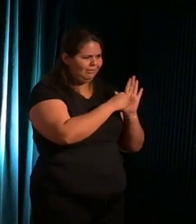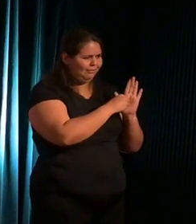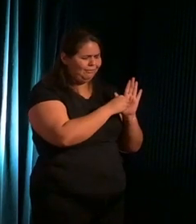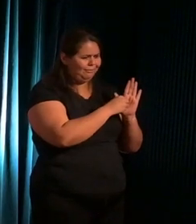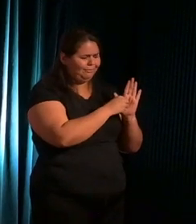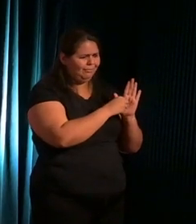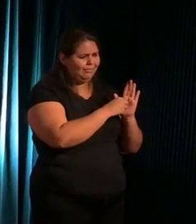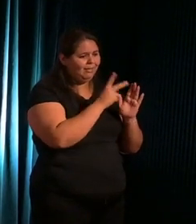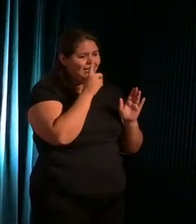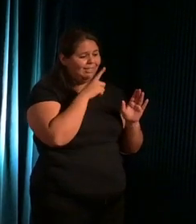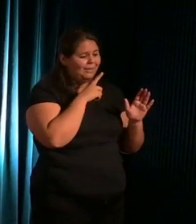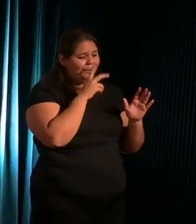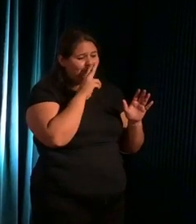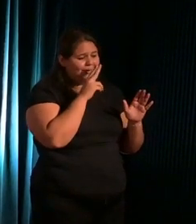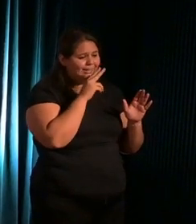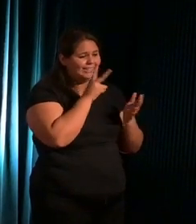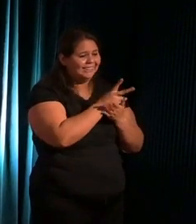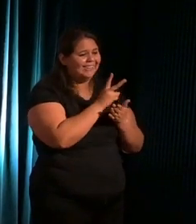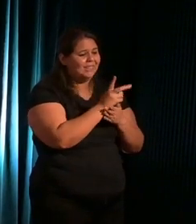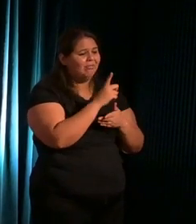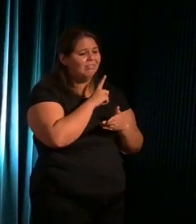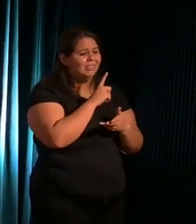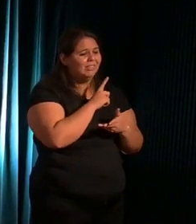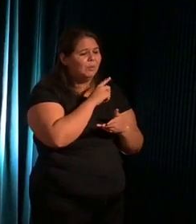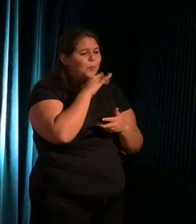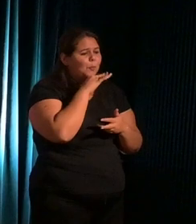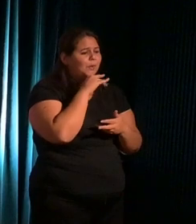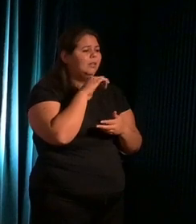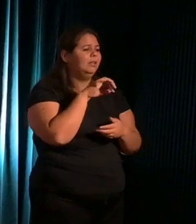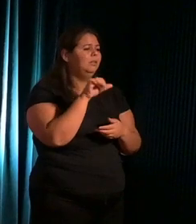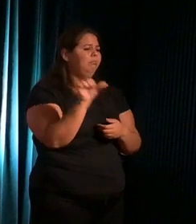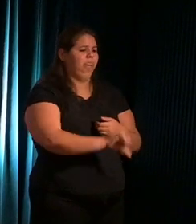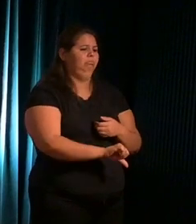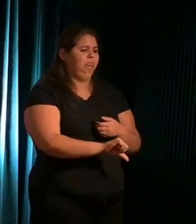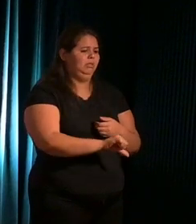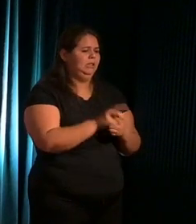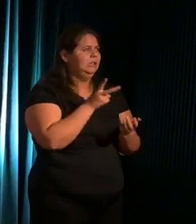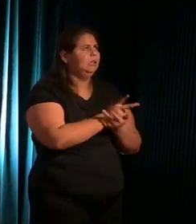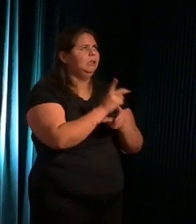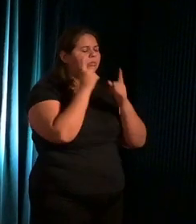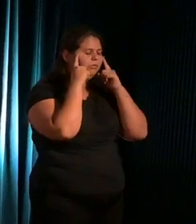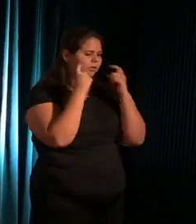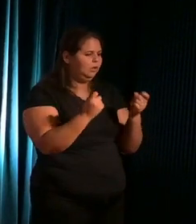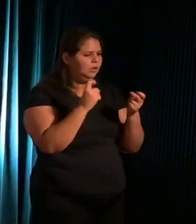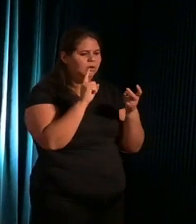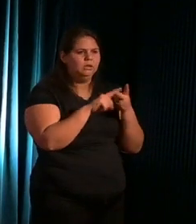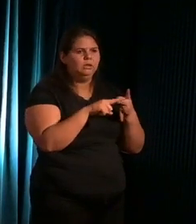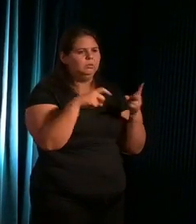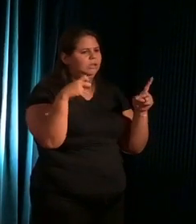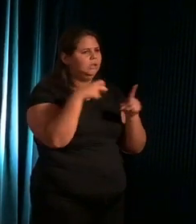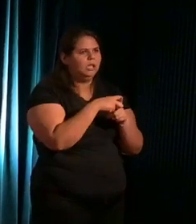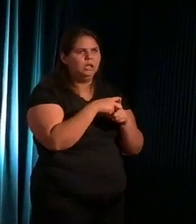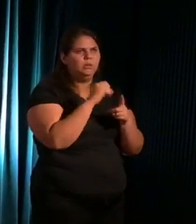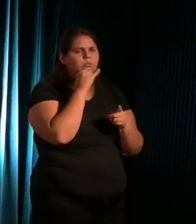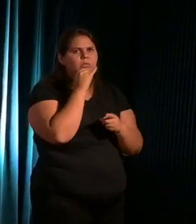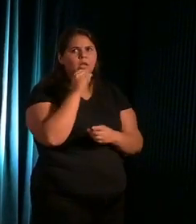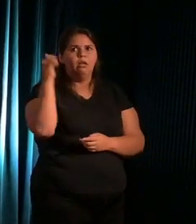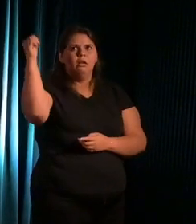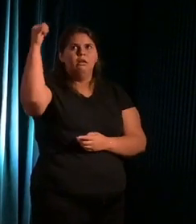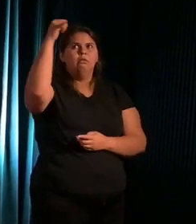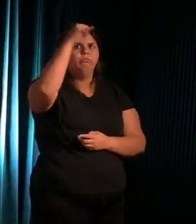de uma movimentação onde vai haver sempre uma tragédia. É o avião